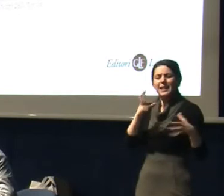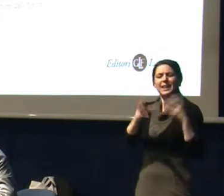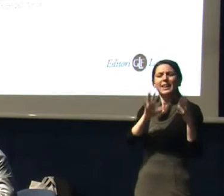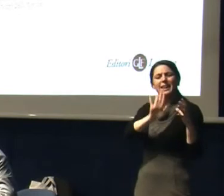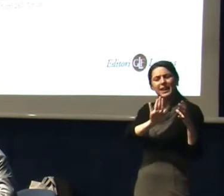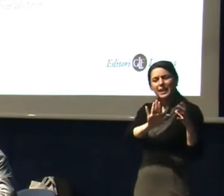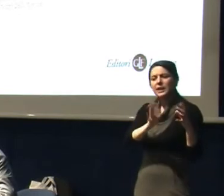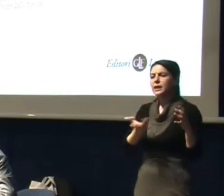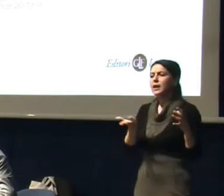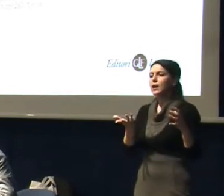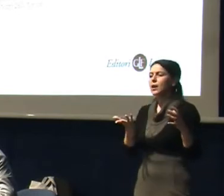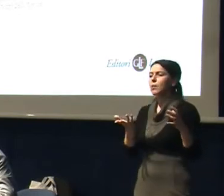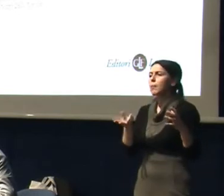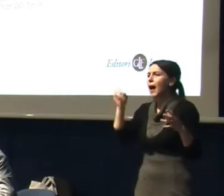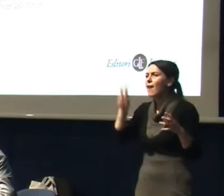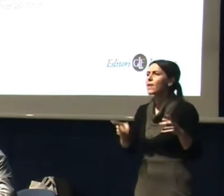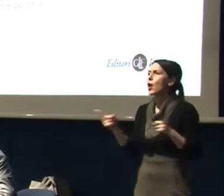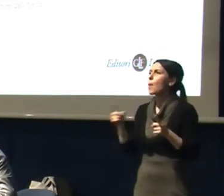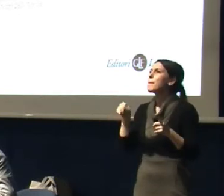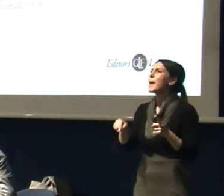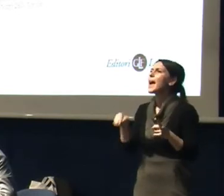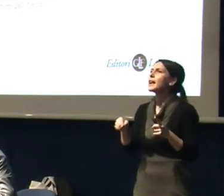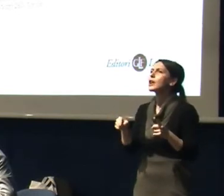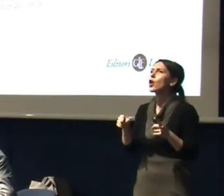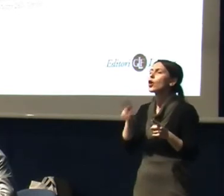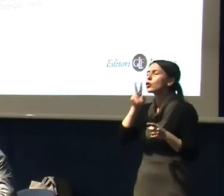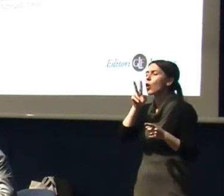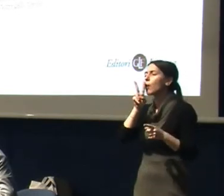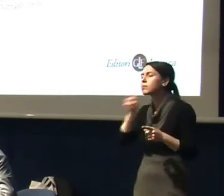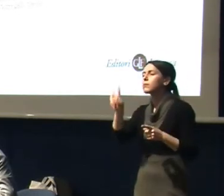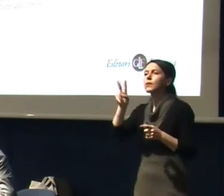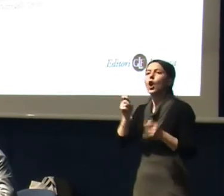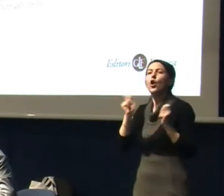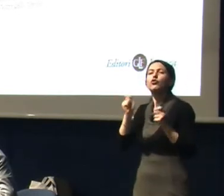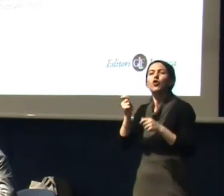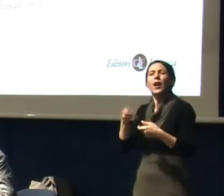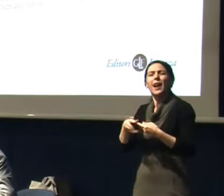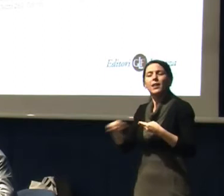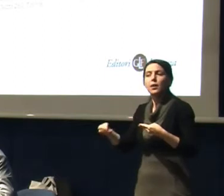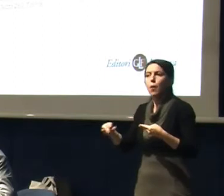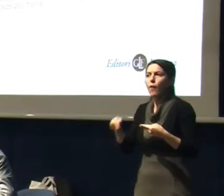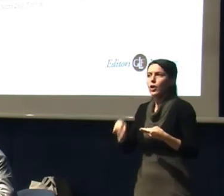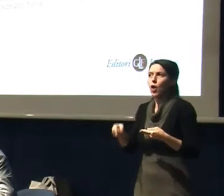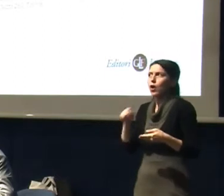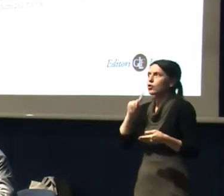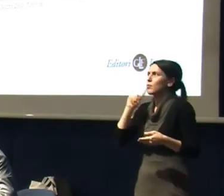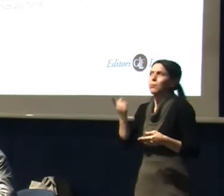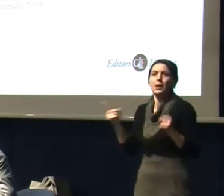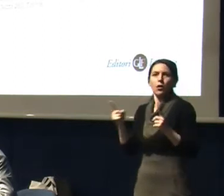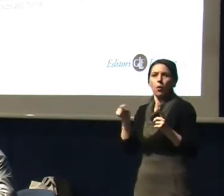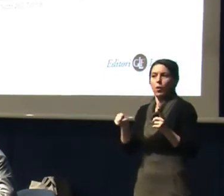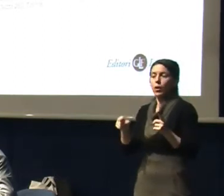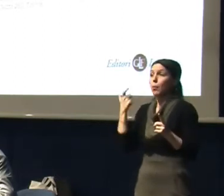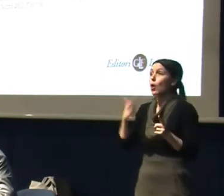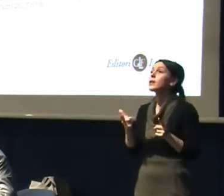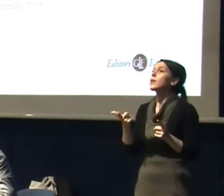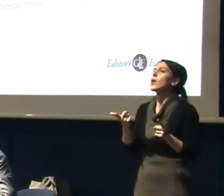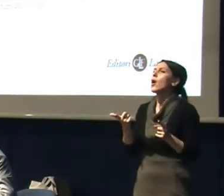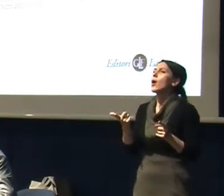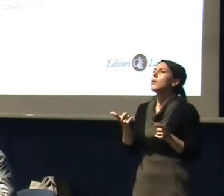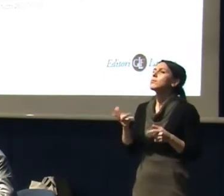mai sia un tempo migliore per fare i giornalisti come oggi perché in realtà c'è bisogno di bravi di buon giornalismo di bravi giornalisti